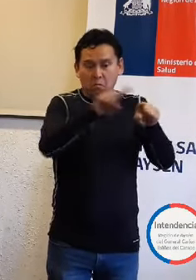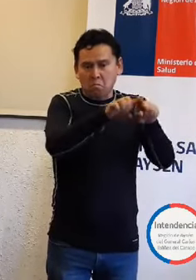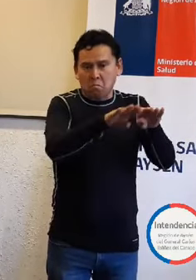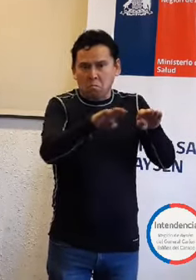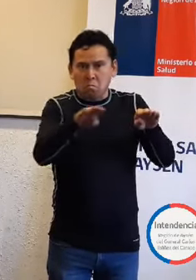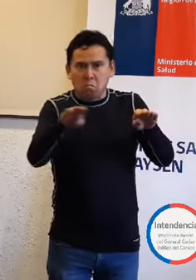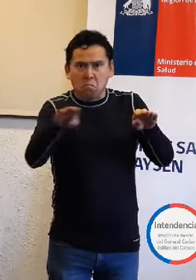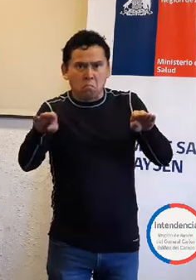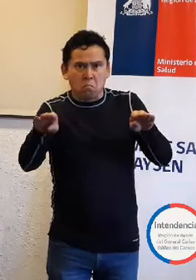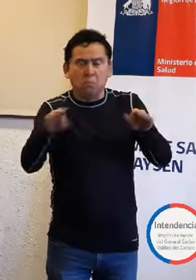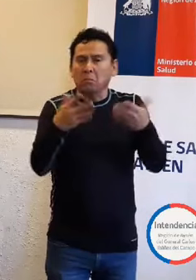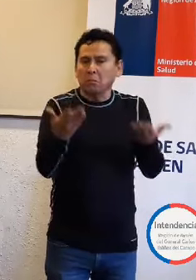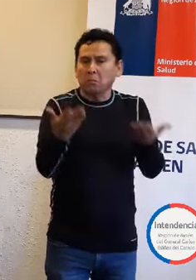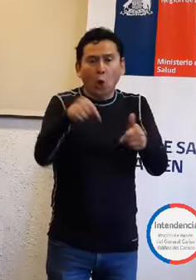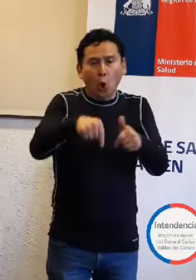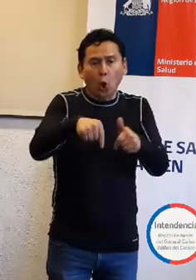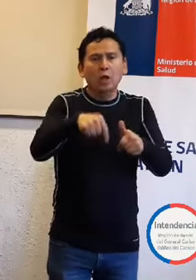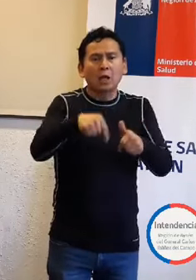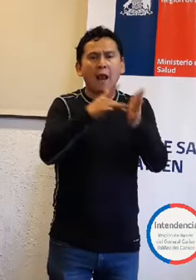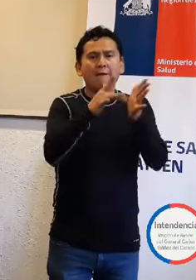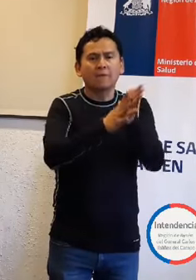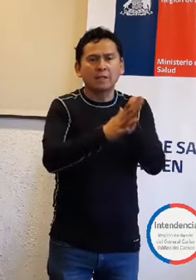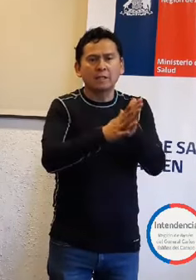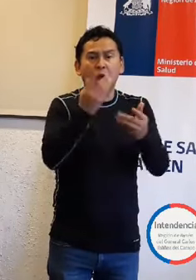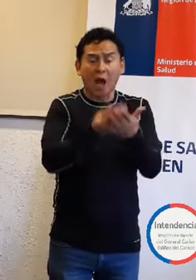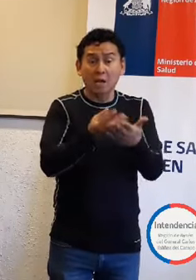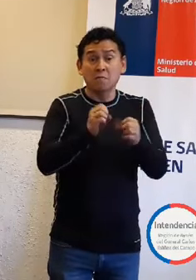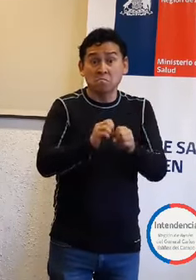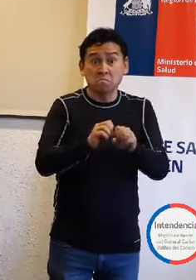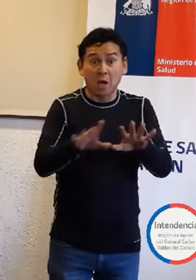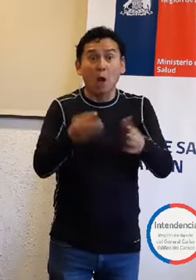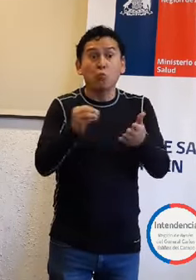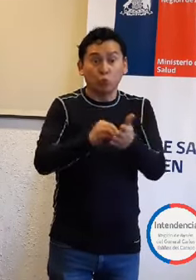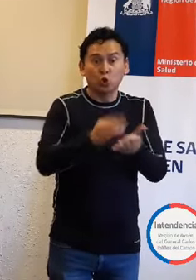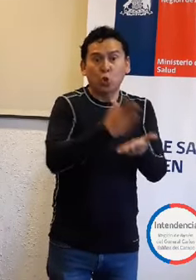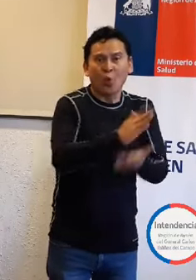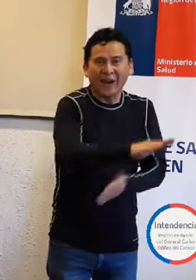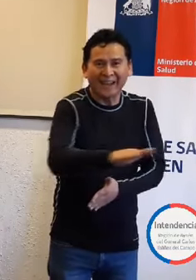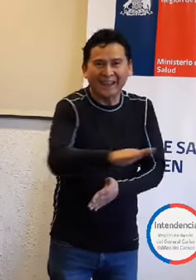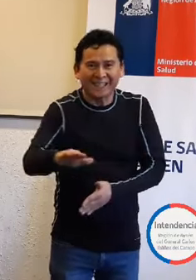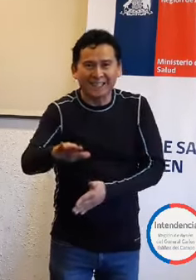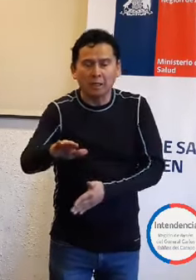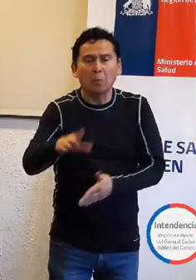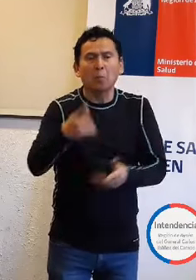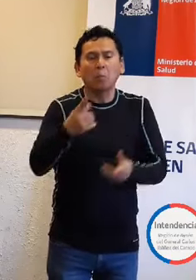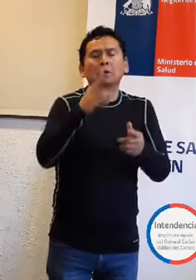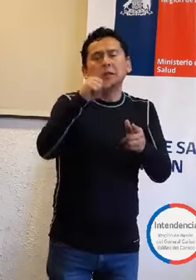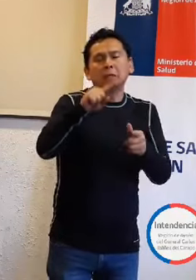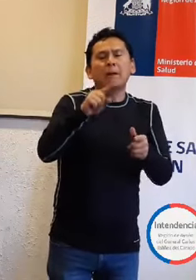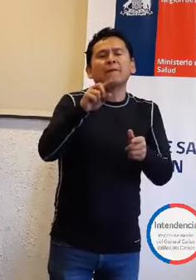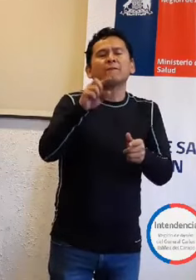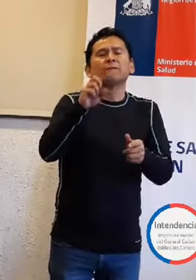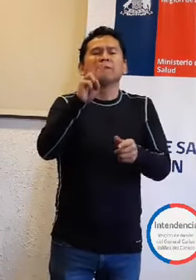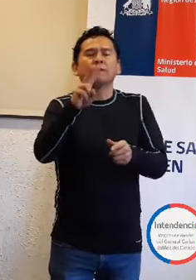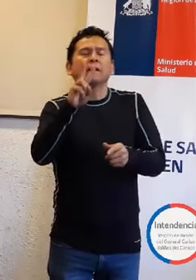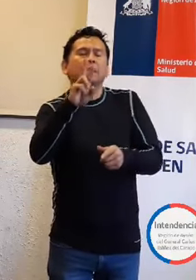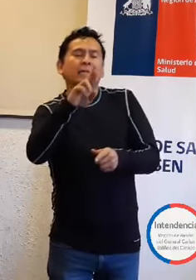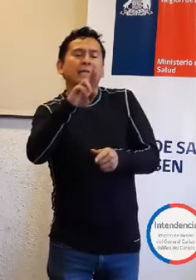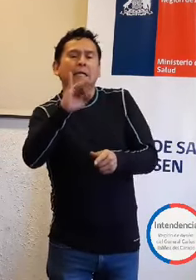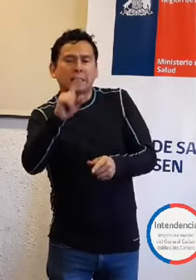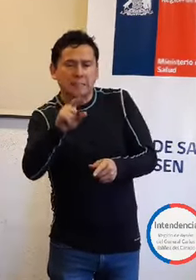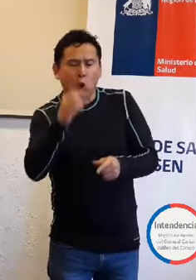en donde hoy a la fecha teníamos brote ya en muchos jardines infantiles ya sea por BRS o por influenza